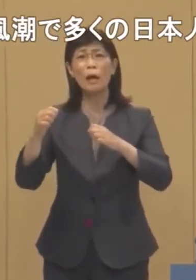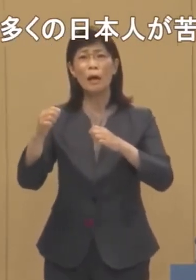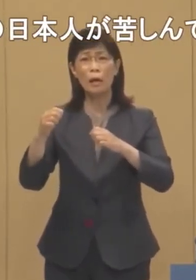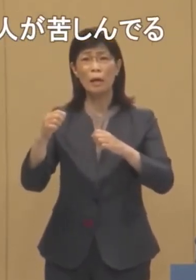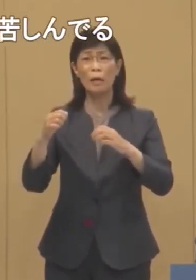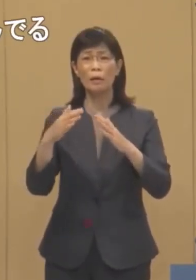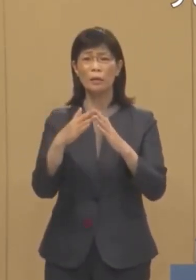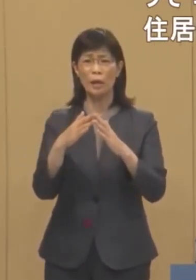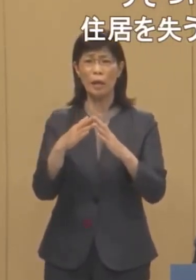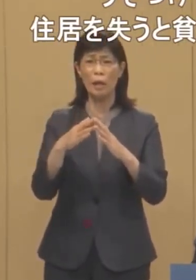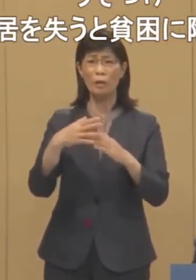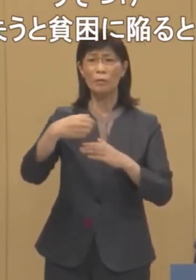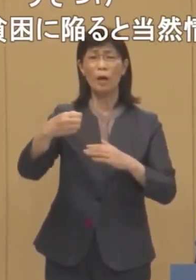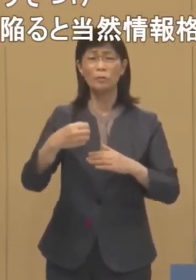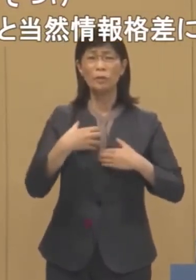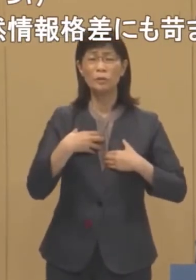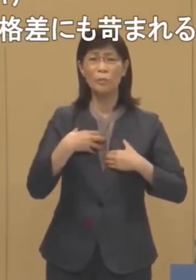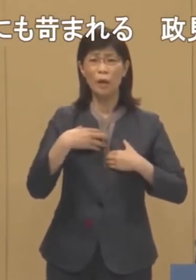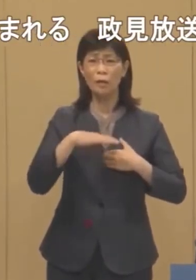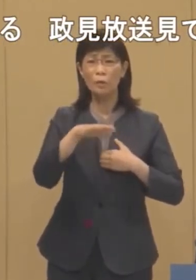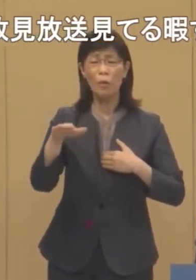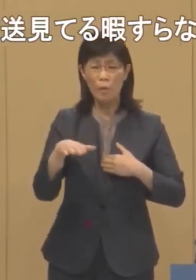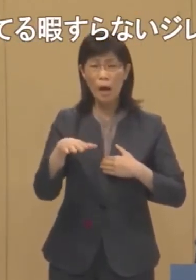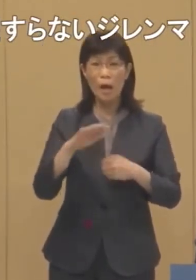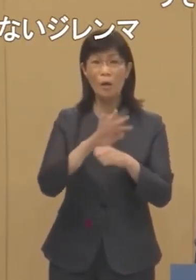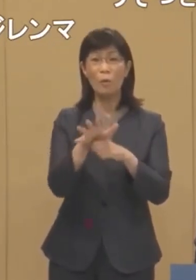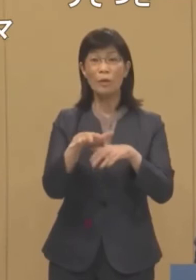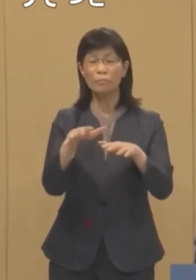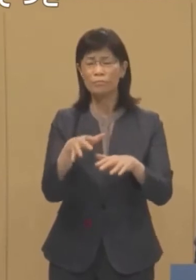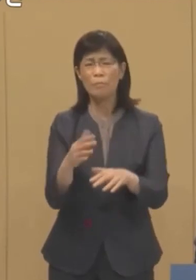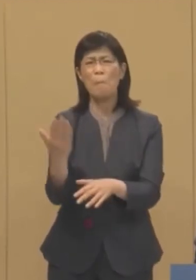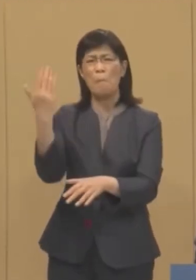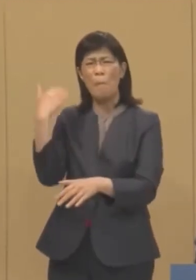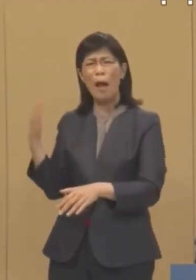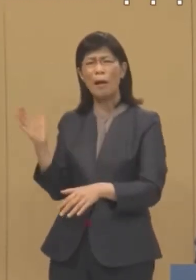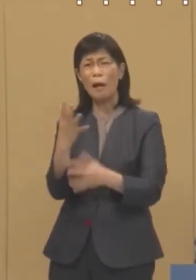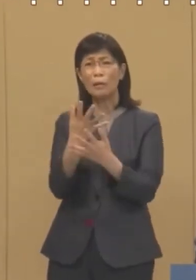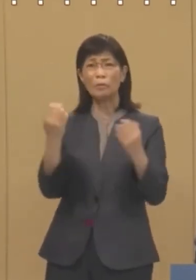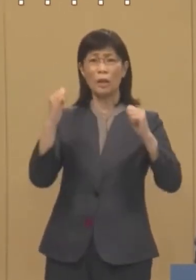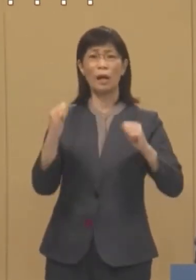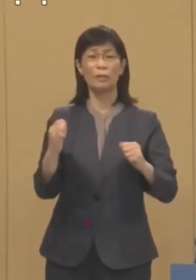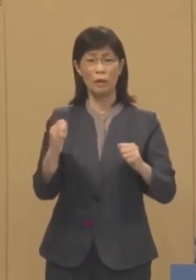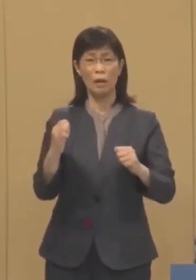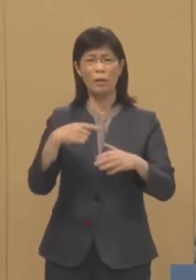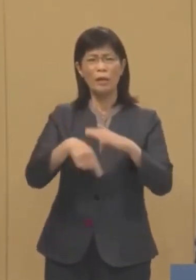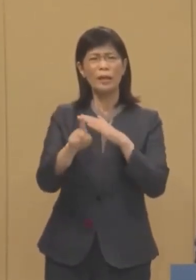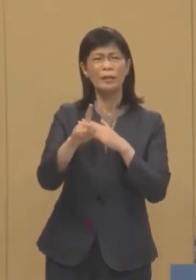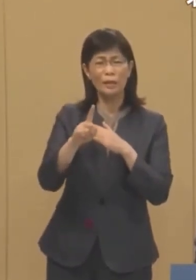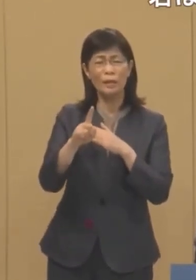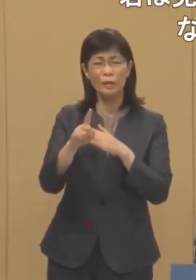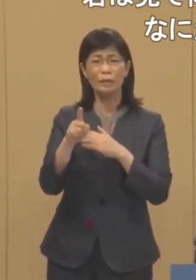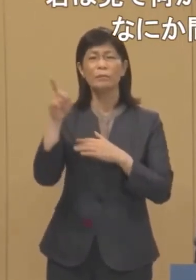これが災害が起こる前から膨大に存在していましたその原因はドケチ財政です